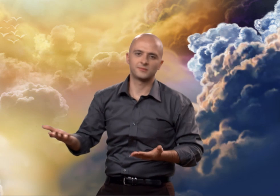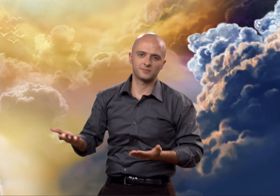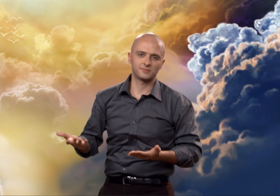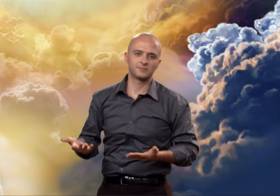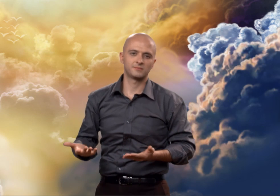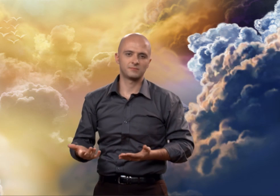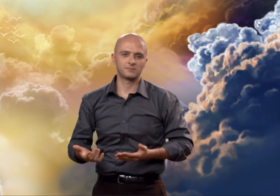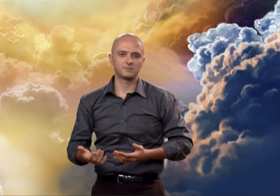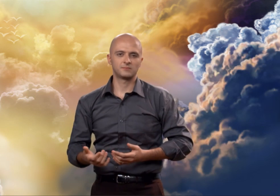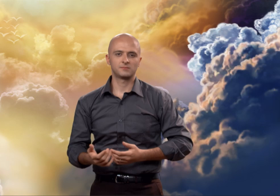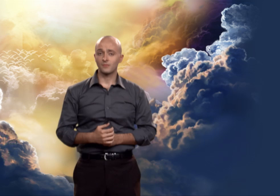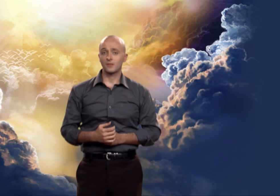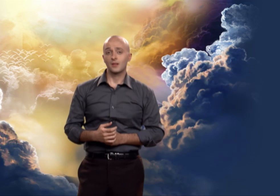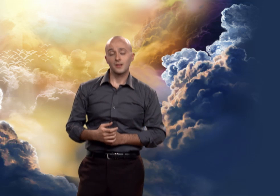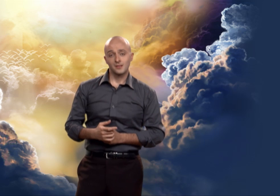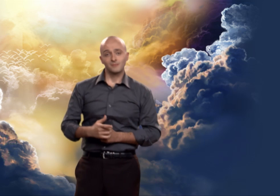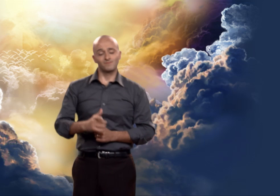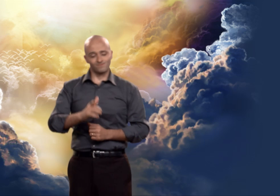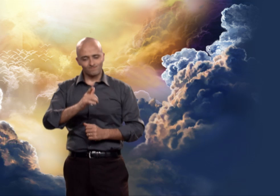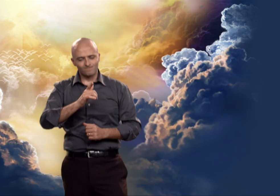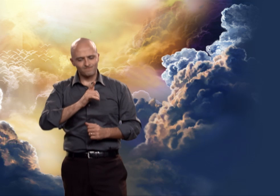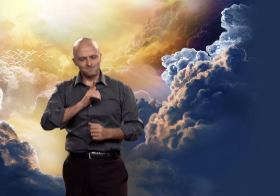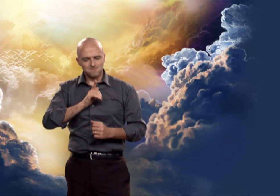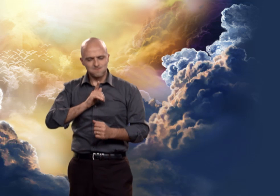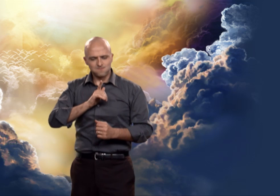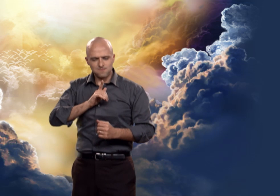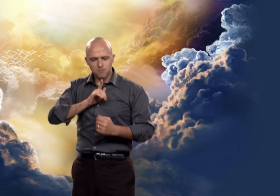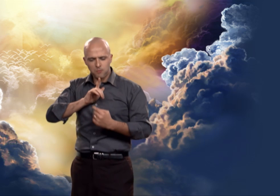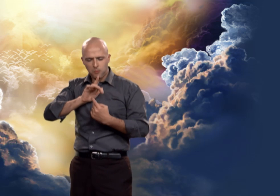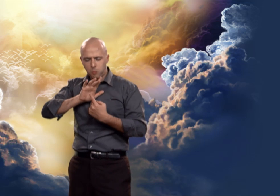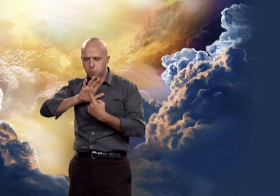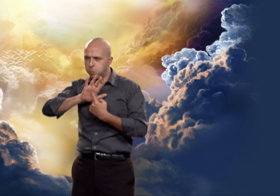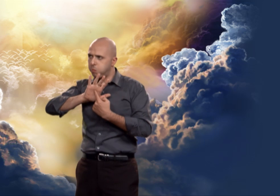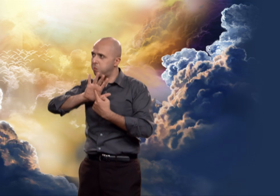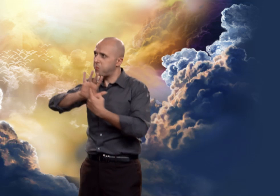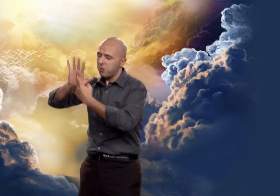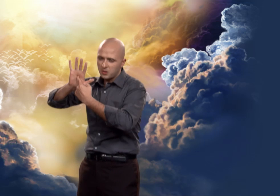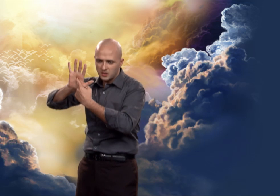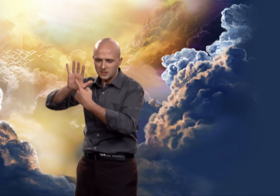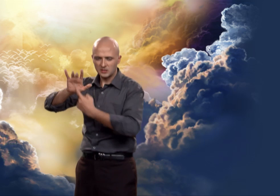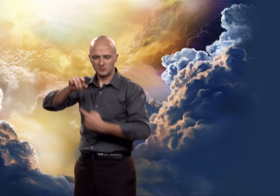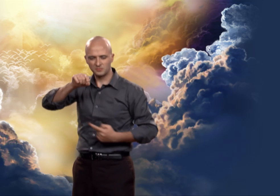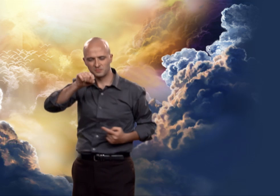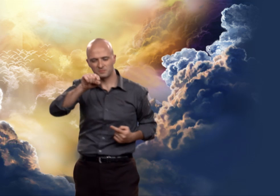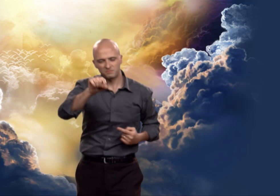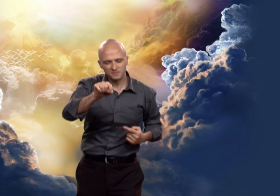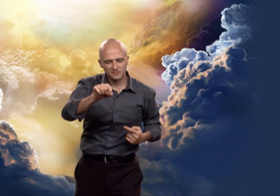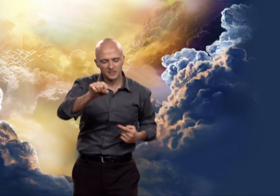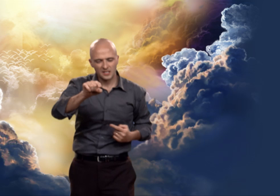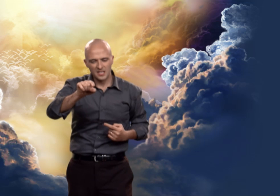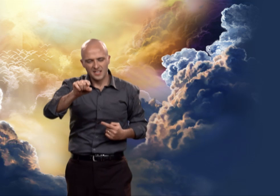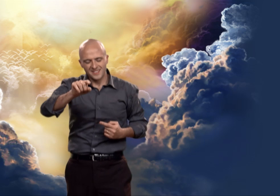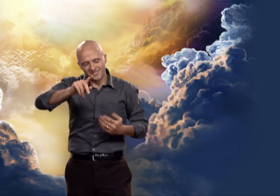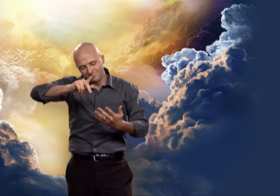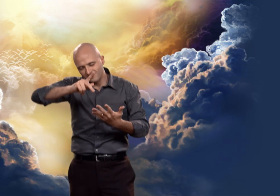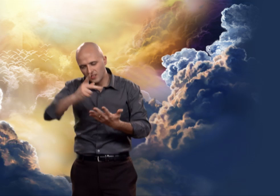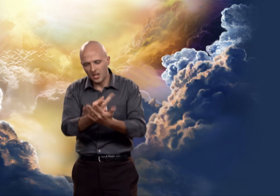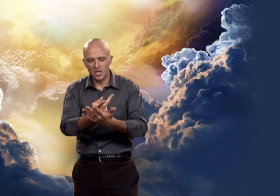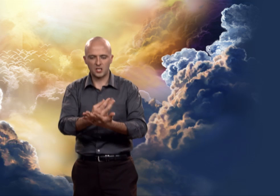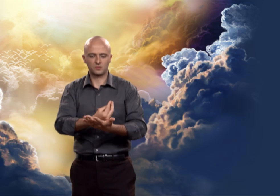cristãos, e assim estão aptos para introduzir seus erros como doutrinas bíblicas. Satanás sabe que a verdade,